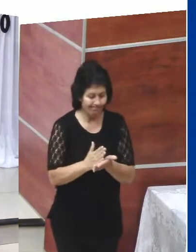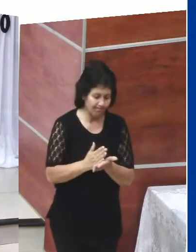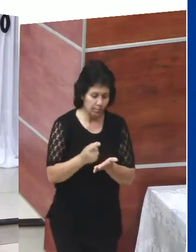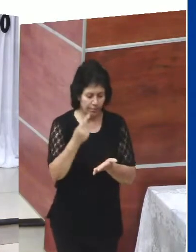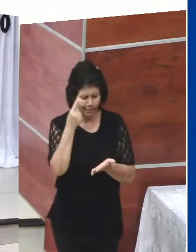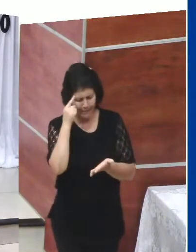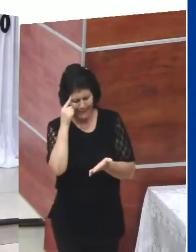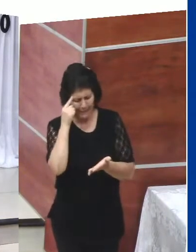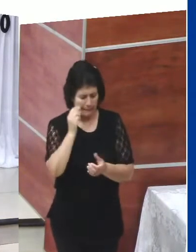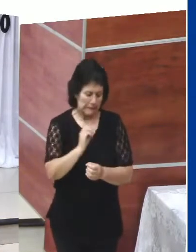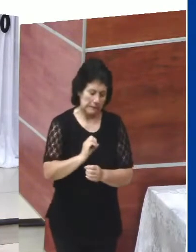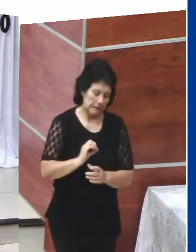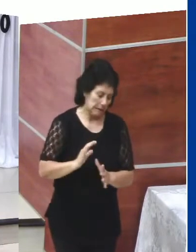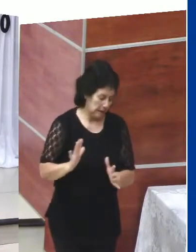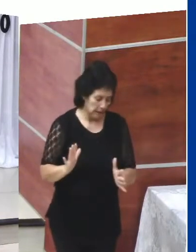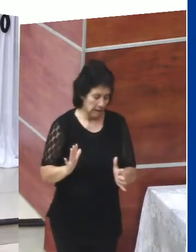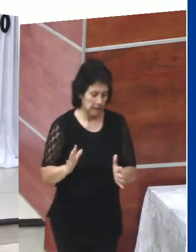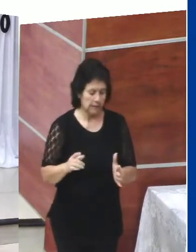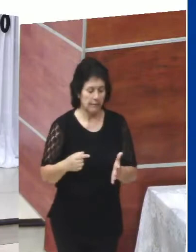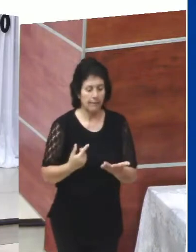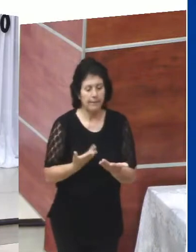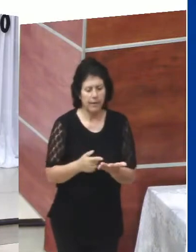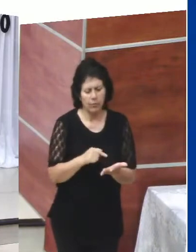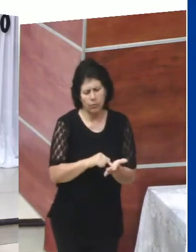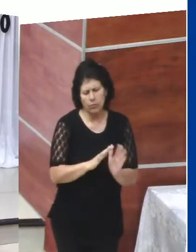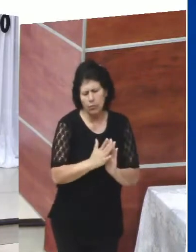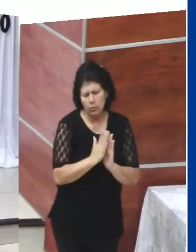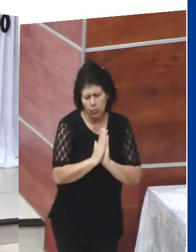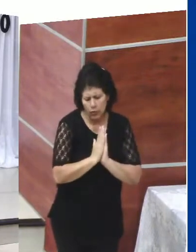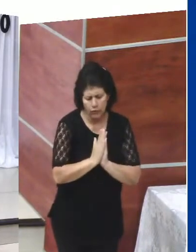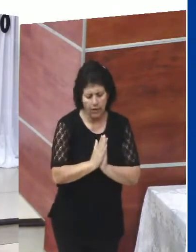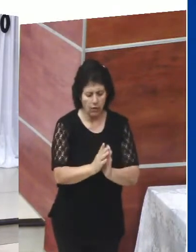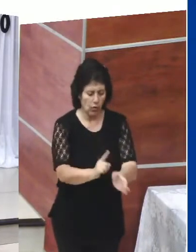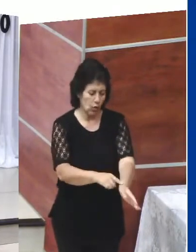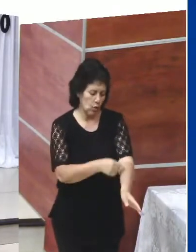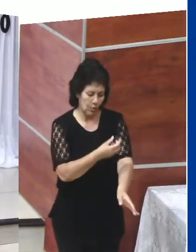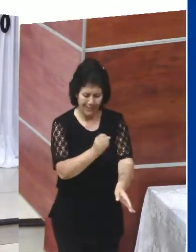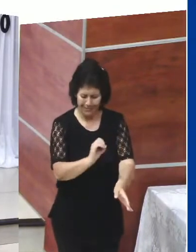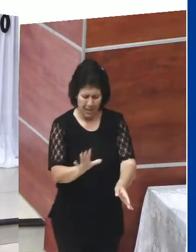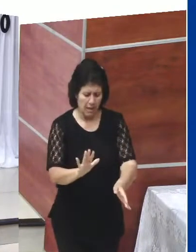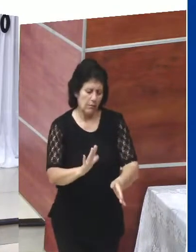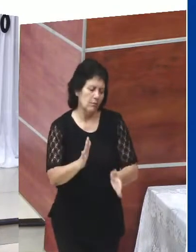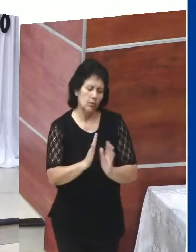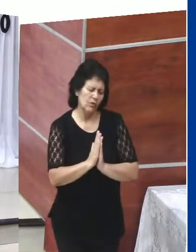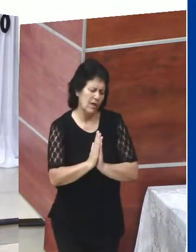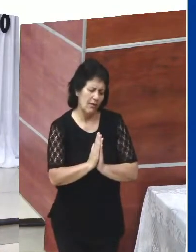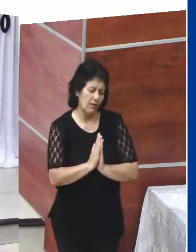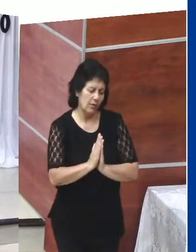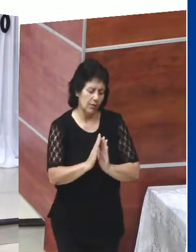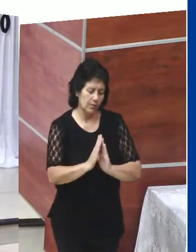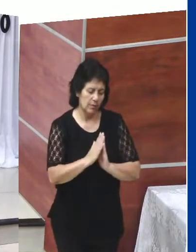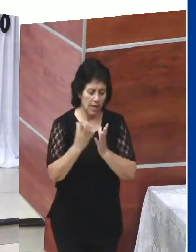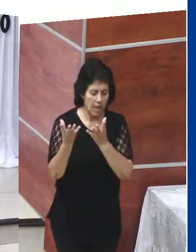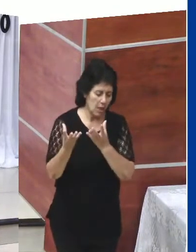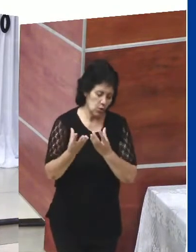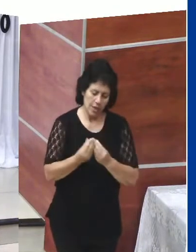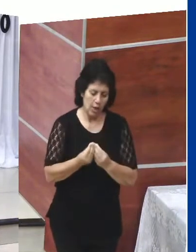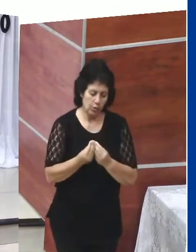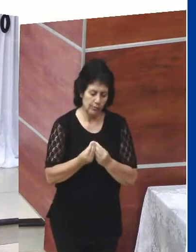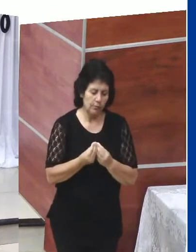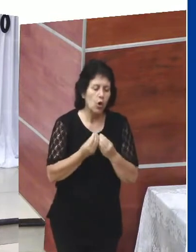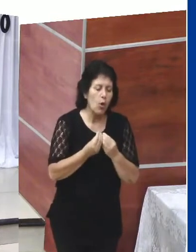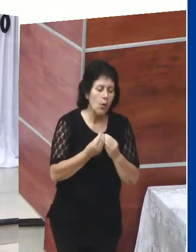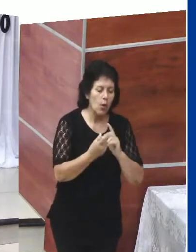nuestros malos criterios, cambiando nuestras malas costumbres por buenos pensamientos, por